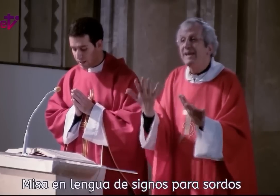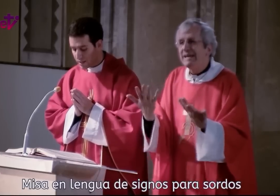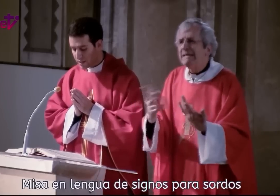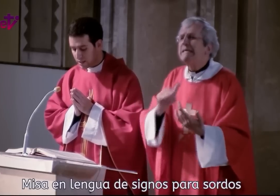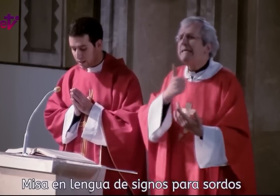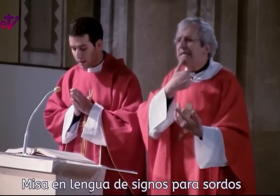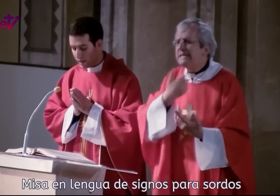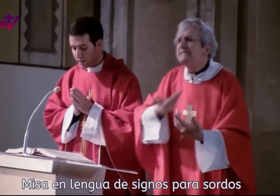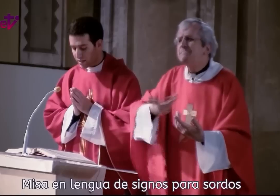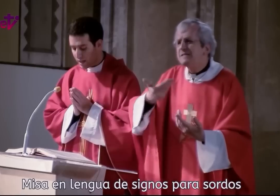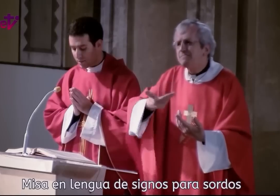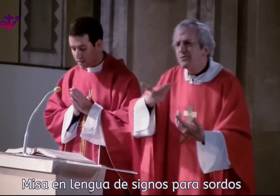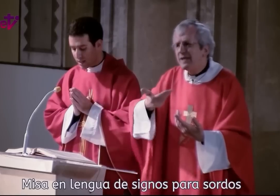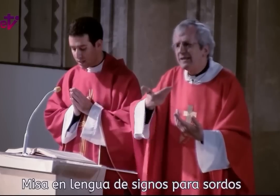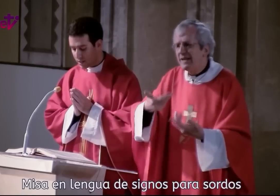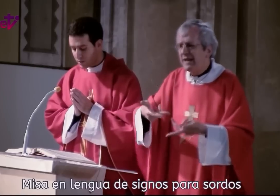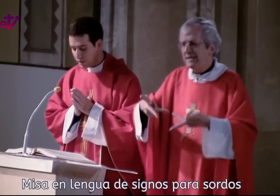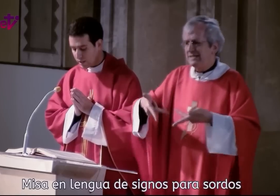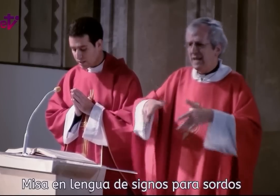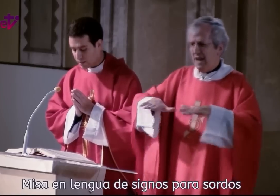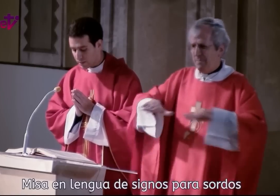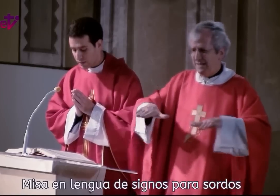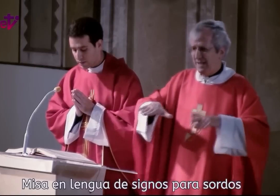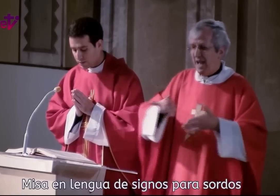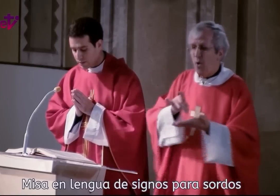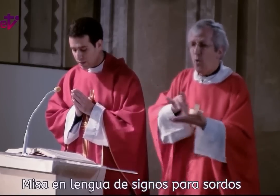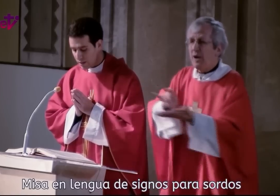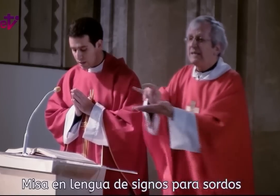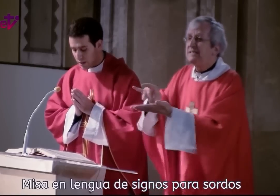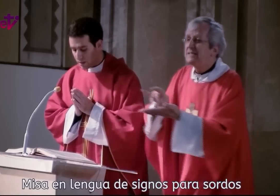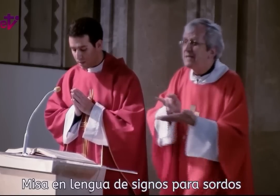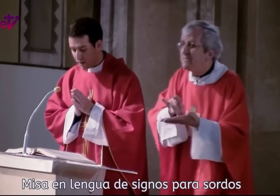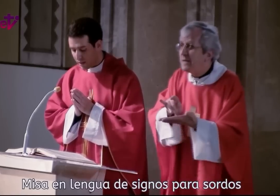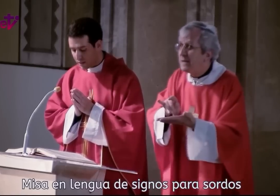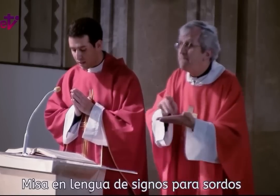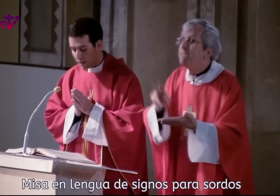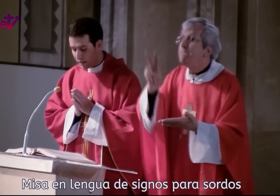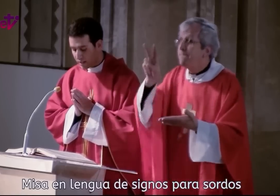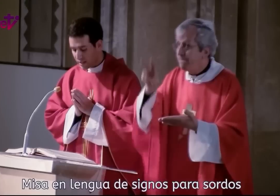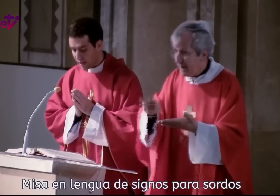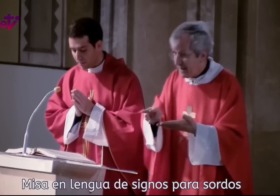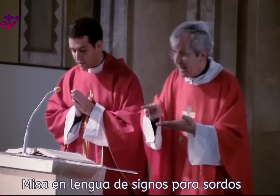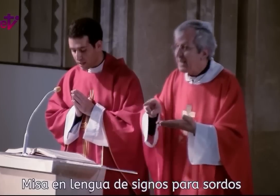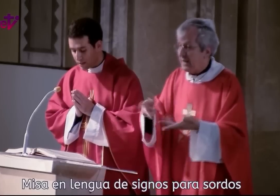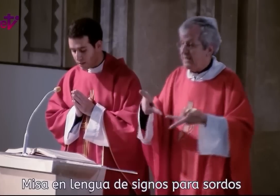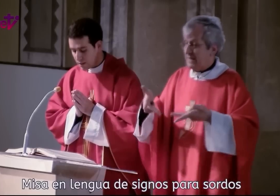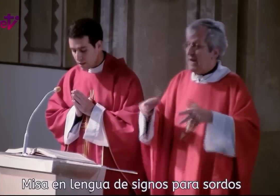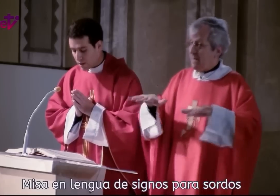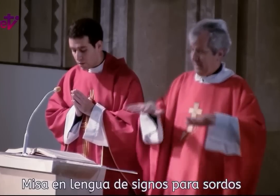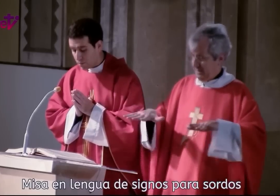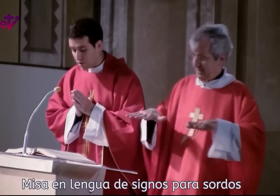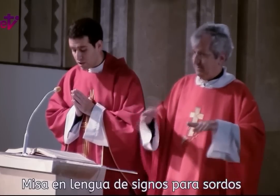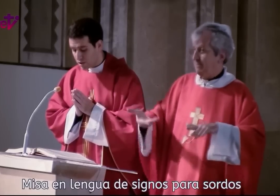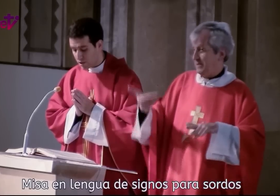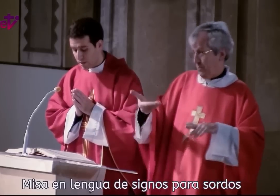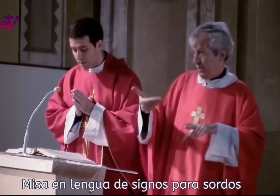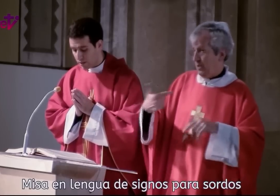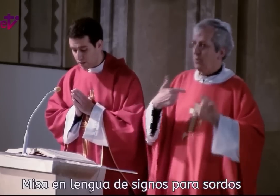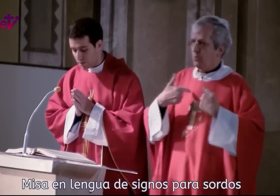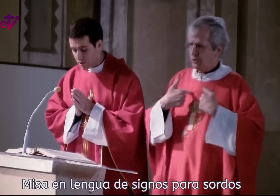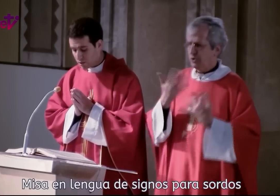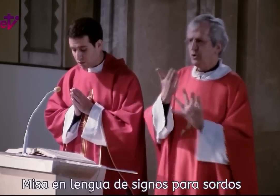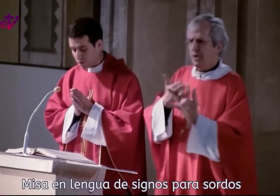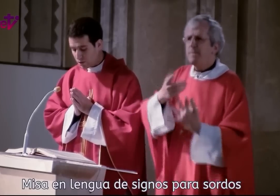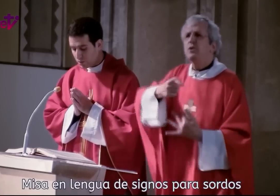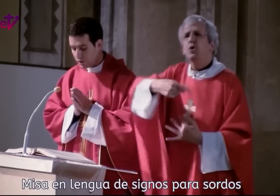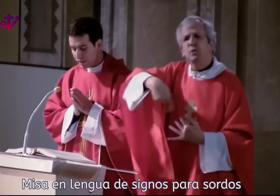es más, el que está a la mesa o el que sirve? ¿Verdad que el que está a la mesa? Pues yo estoy en medio